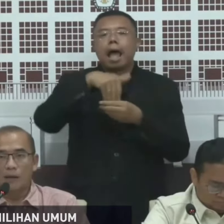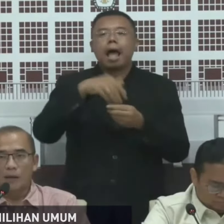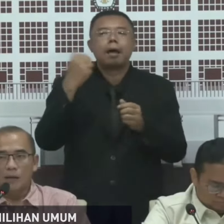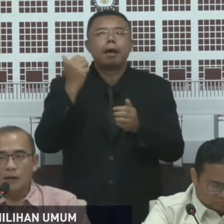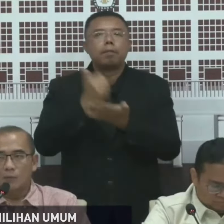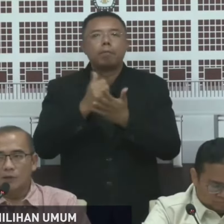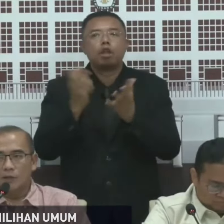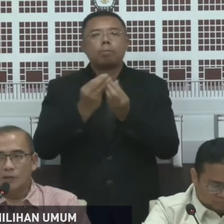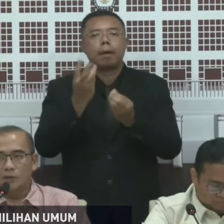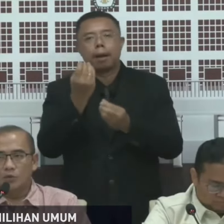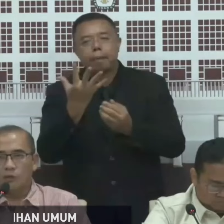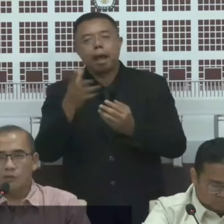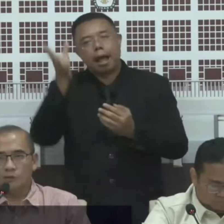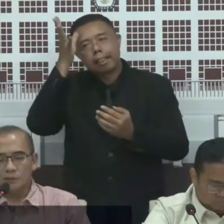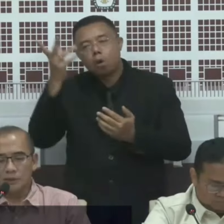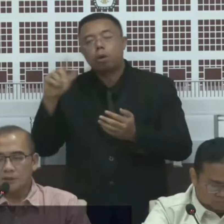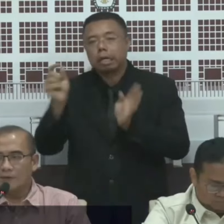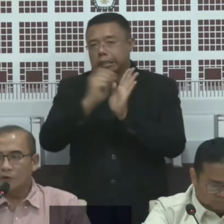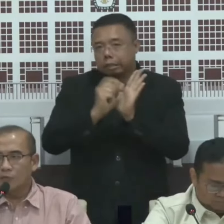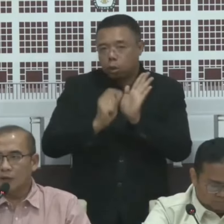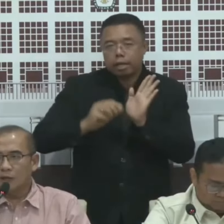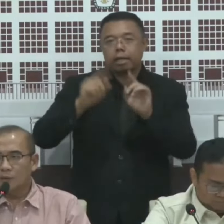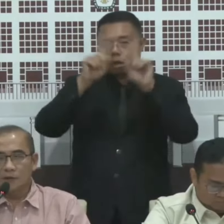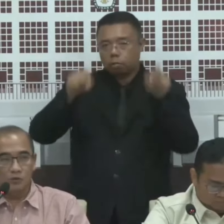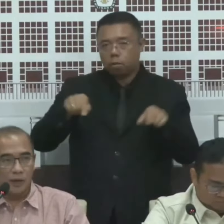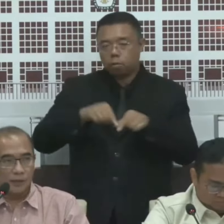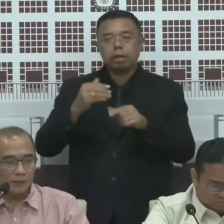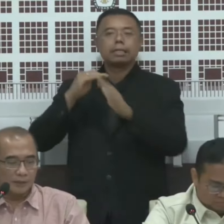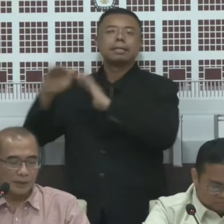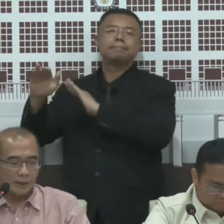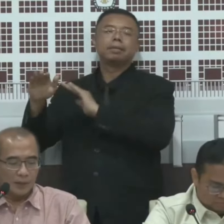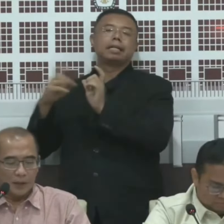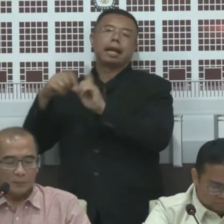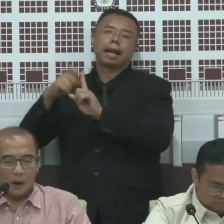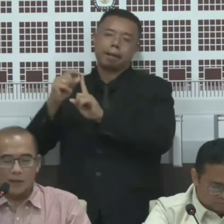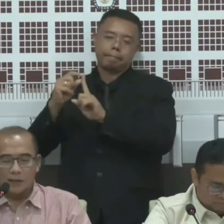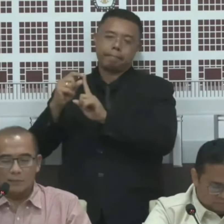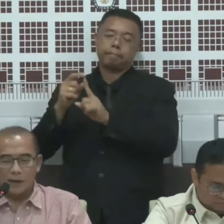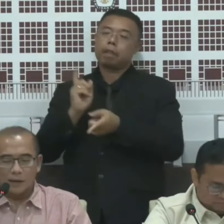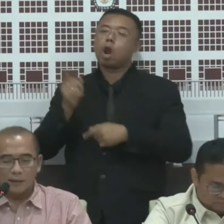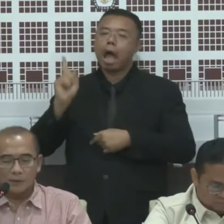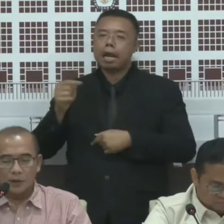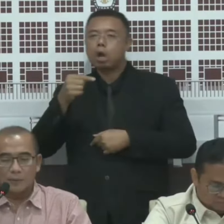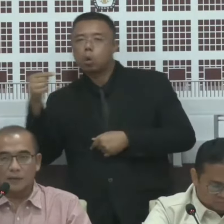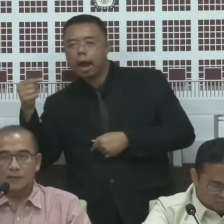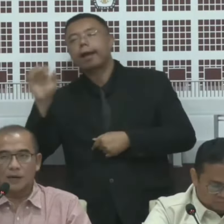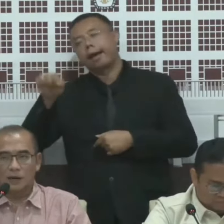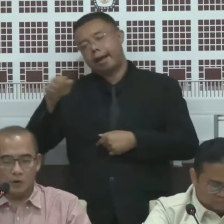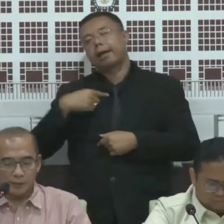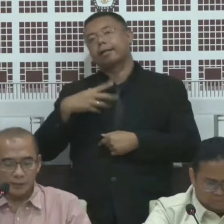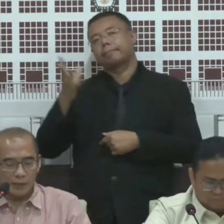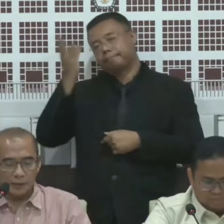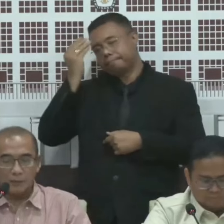berapa yang kemudian ditulis di dalam formulir dan kemudian diunggah ke Sirekap. Bahwa ada kelemahan-kelemahan tentu kami akan